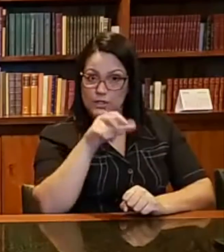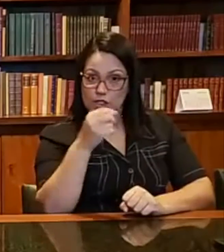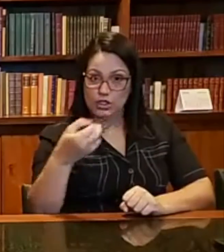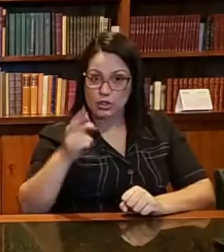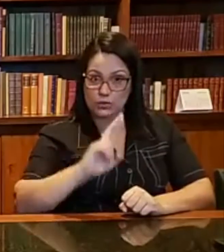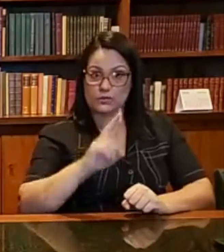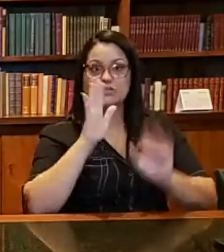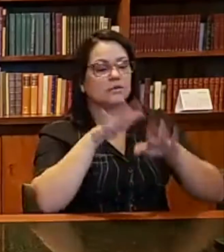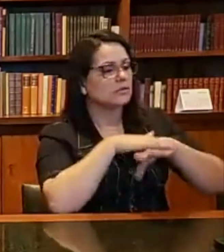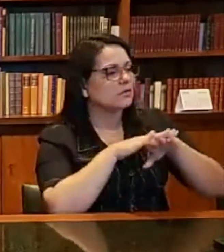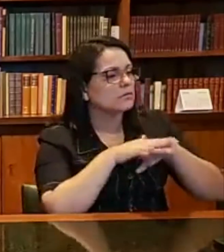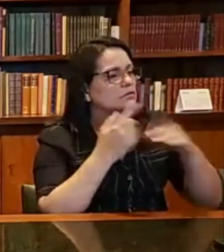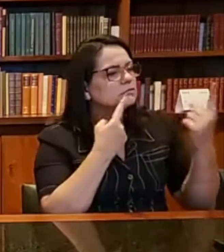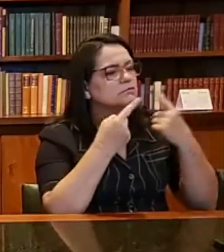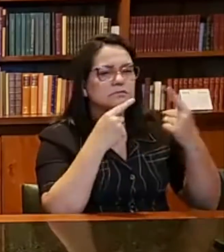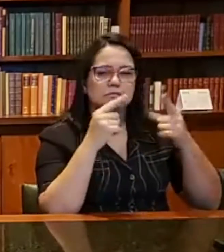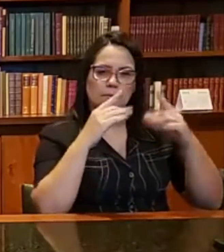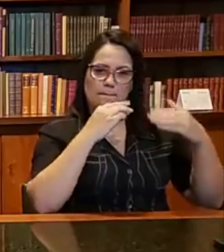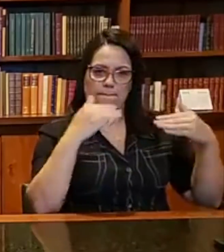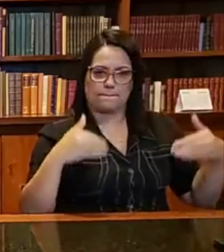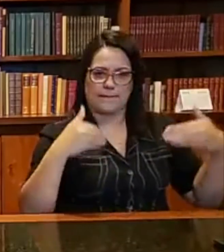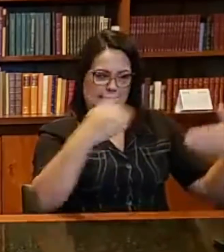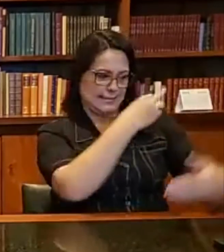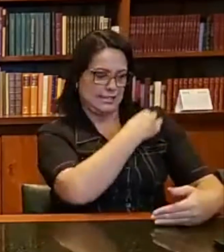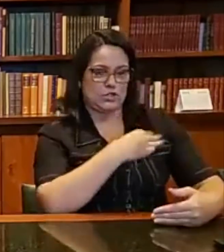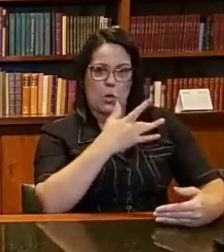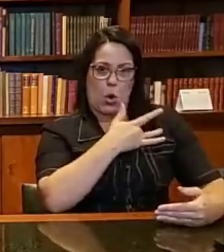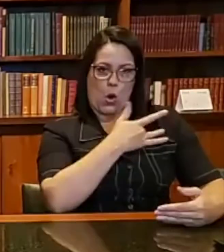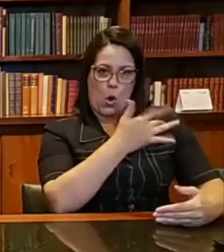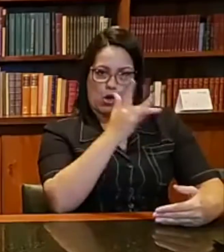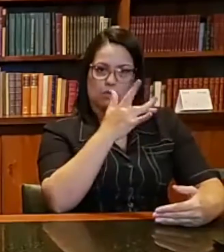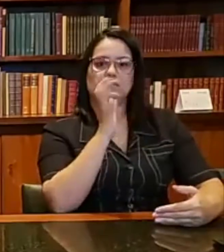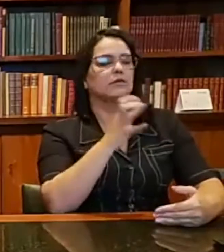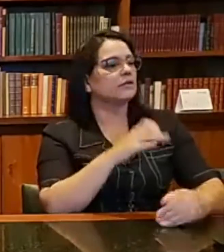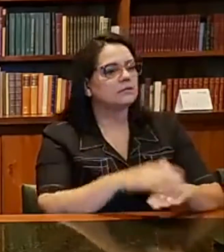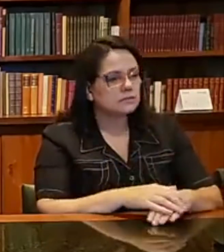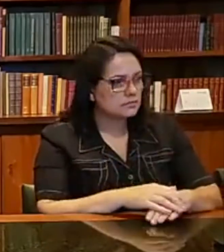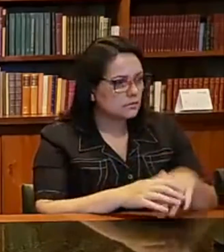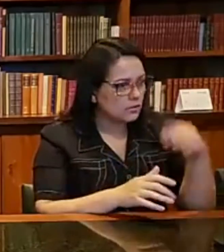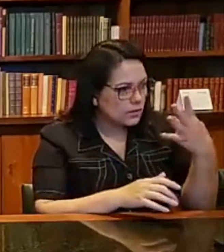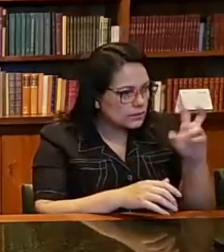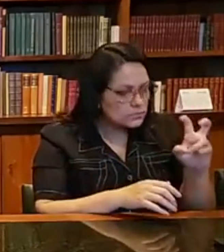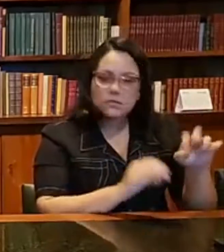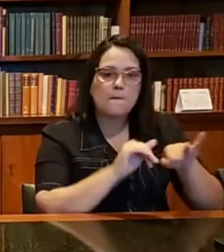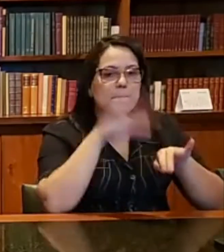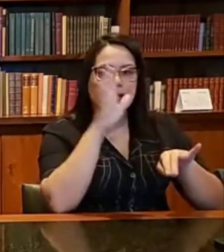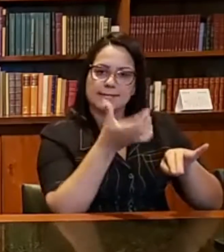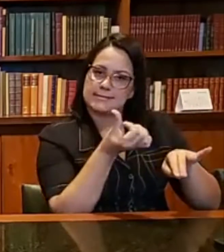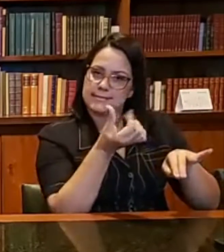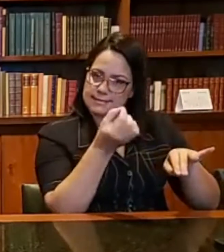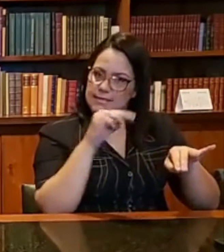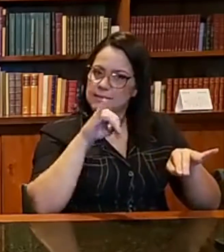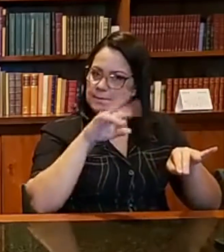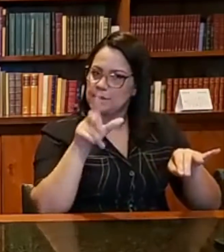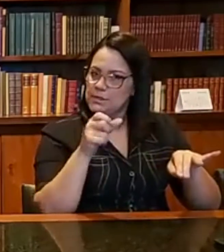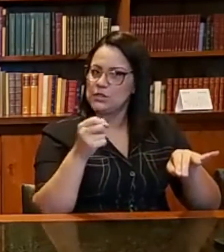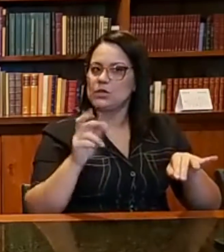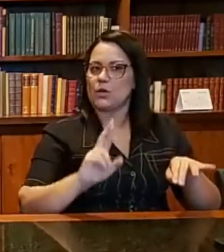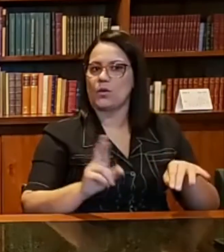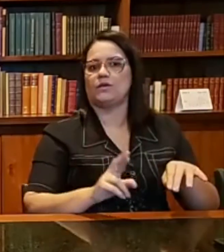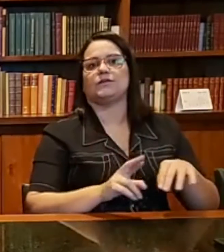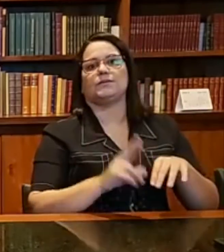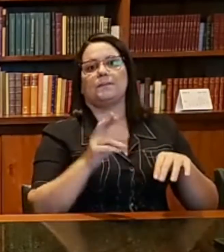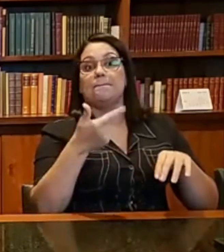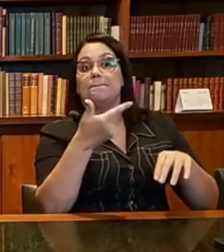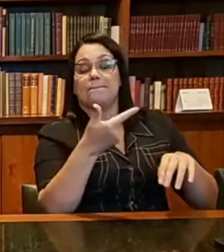com o ministro Onyx, nós esperamos mais, pelo menos 60 milhões. Depois teremos mais 24 milhões de